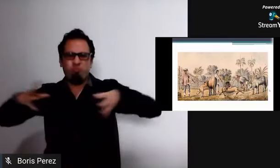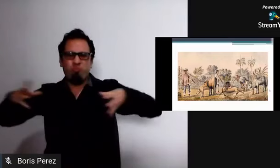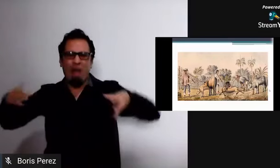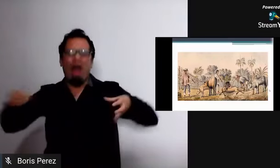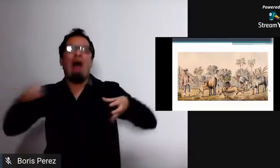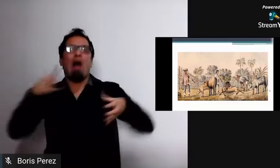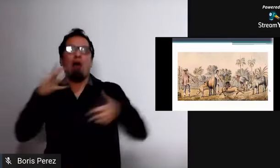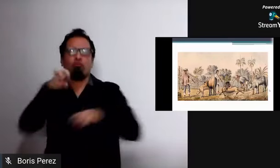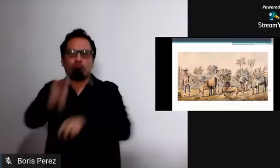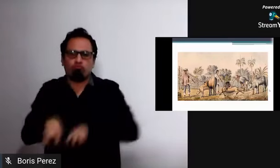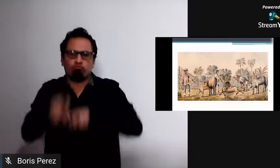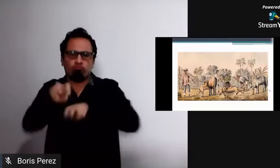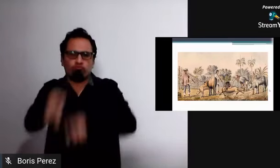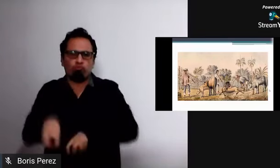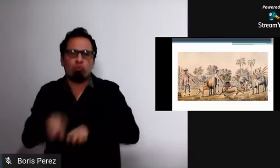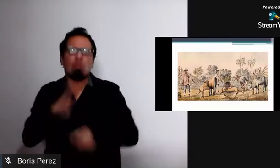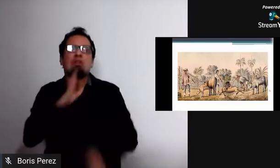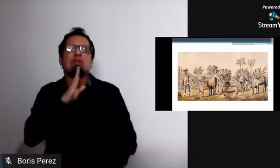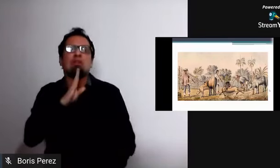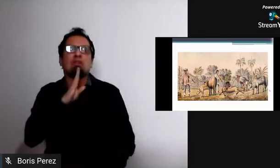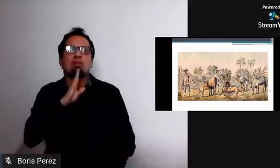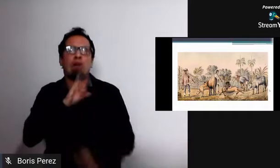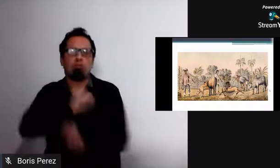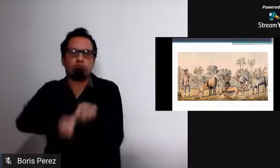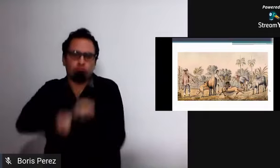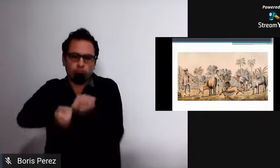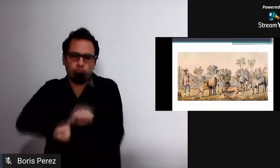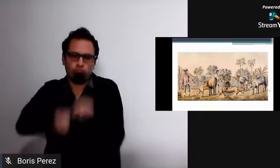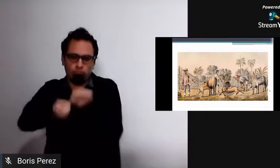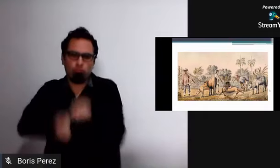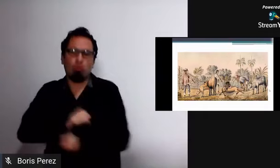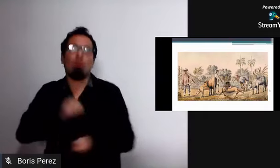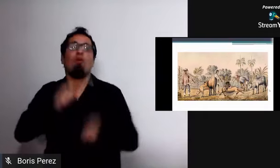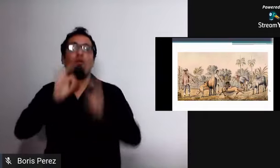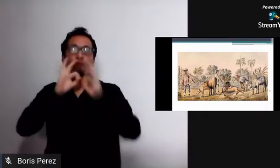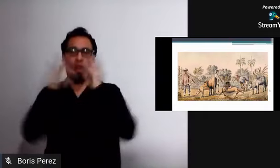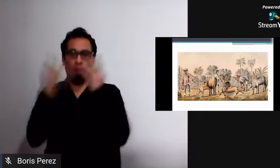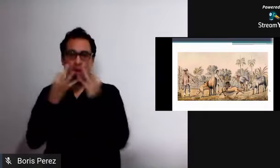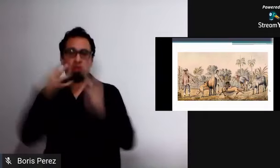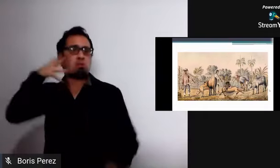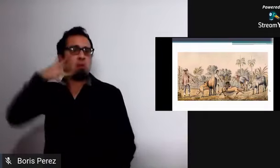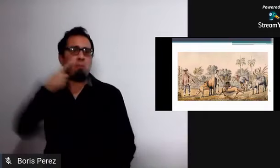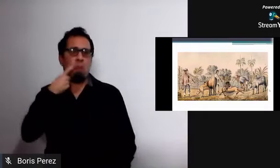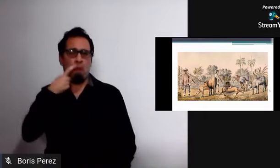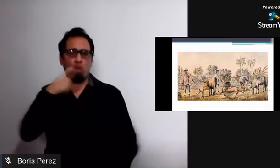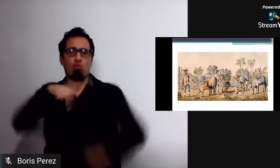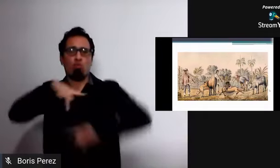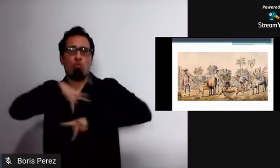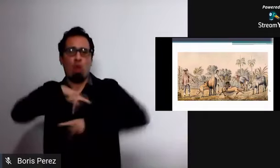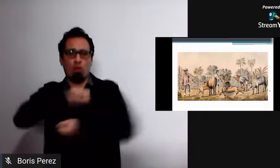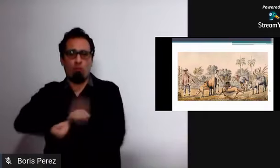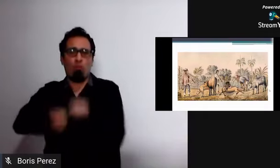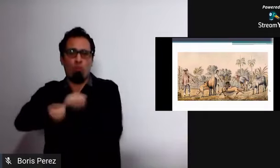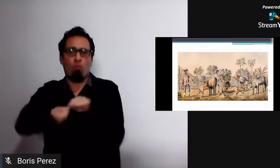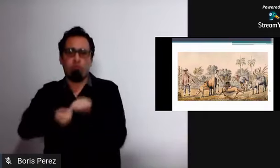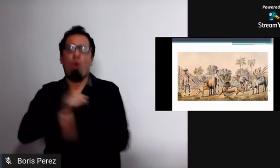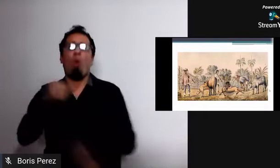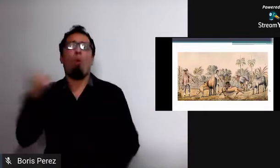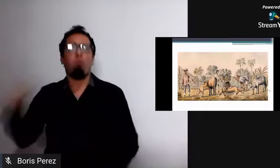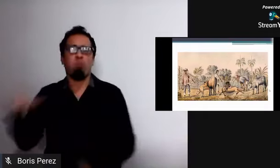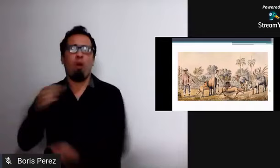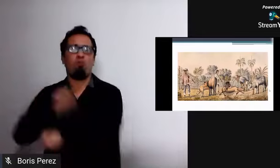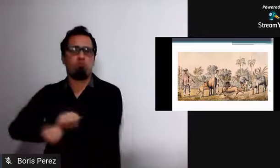actividad productiva era una familia hacendosa, se dedicaban al cultivo, contaban con algunos trabajadores